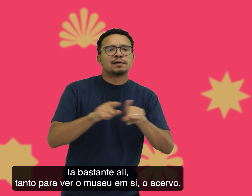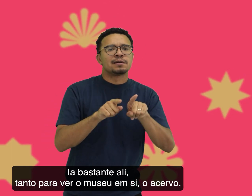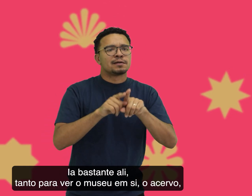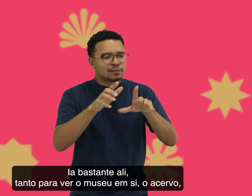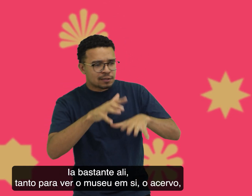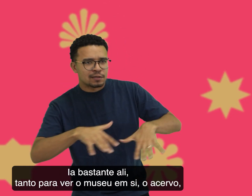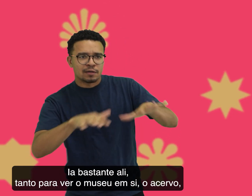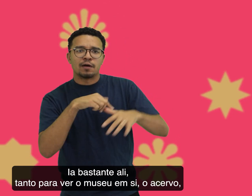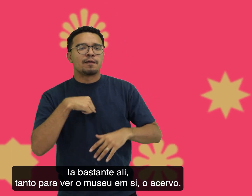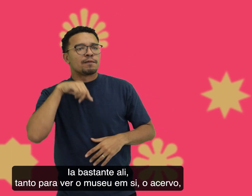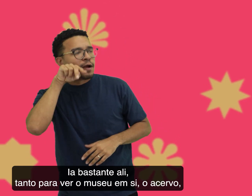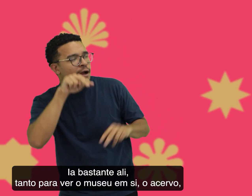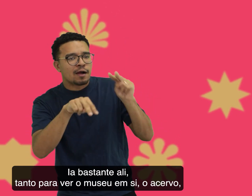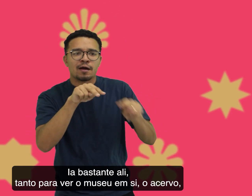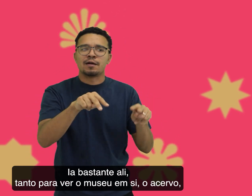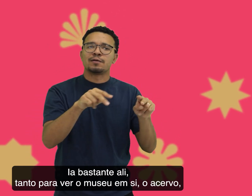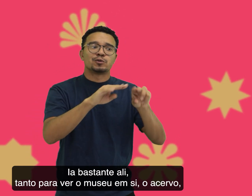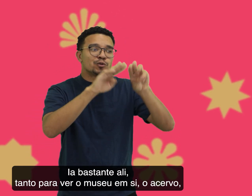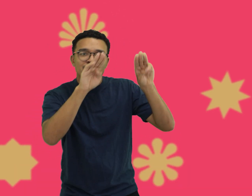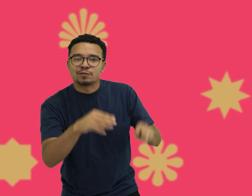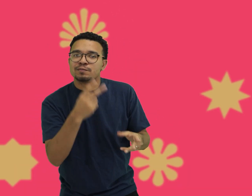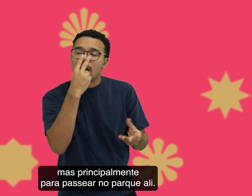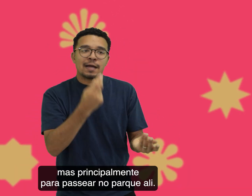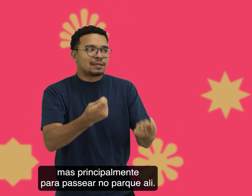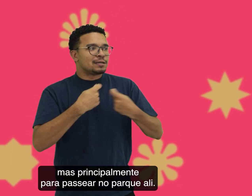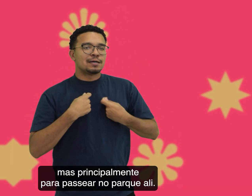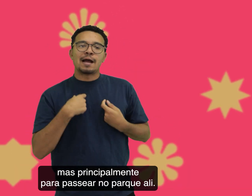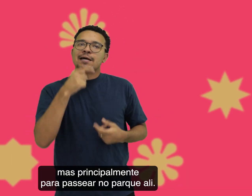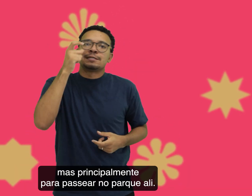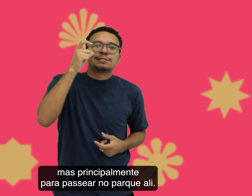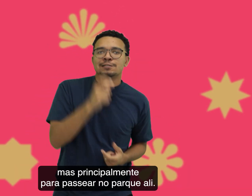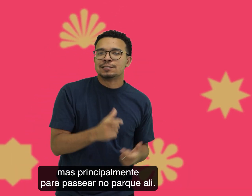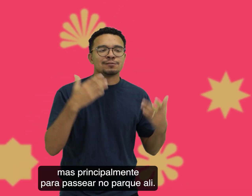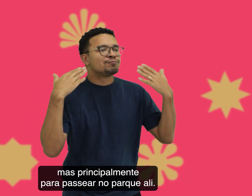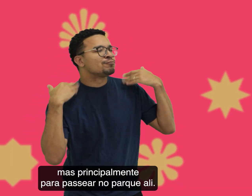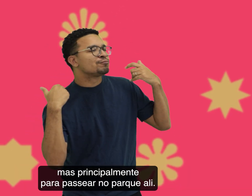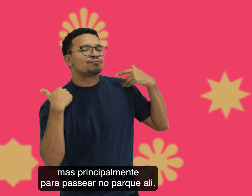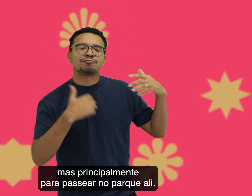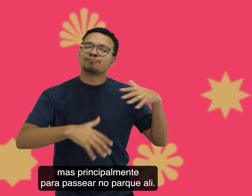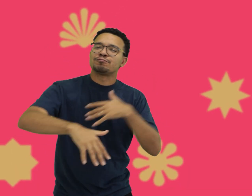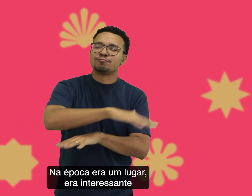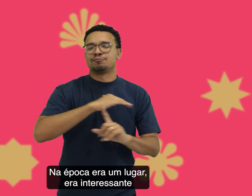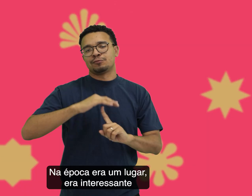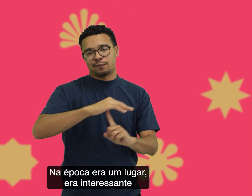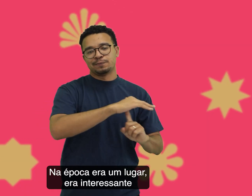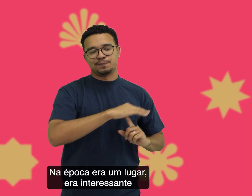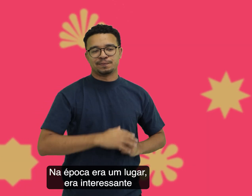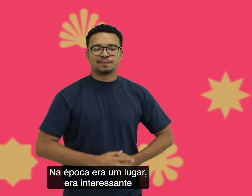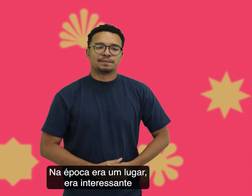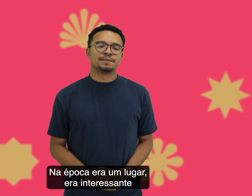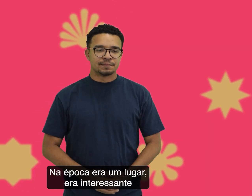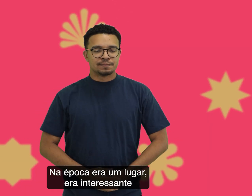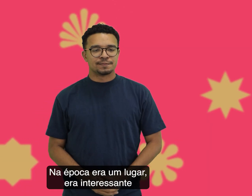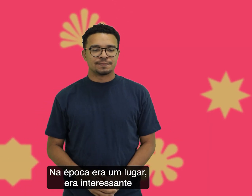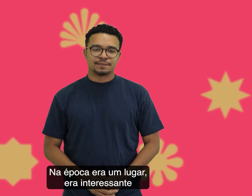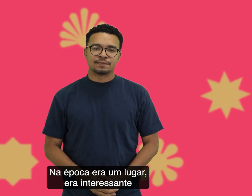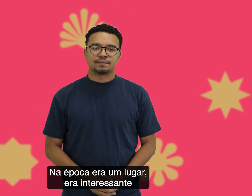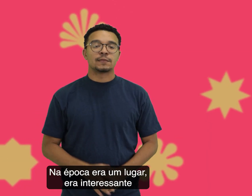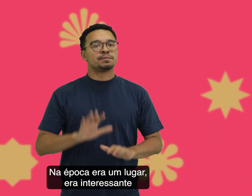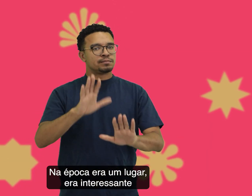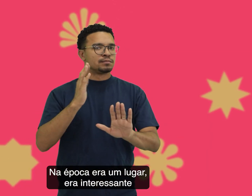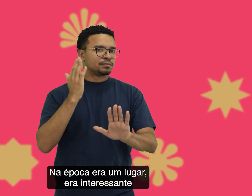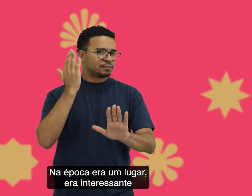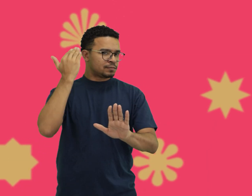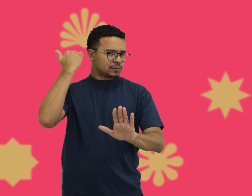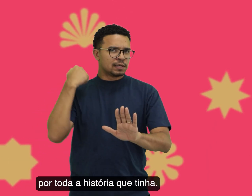também ia bastante ali, tanto para ver o museu em si, né, o acervo, mas principalmente para passear no parque ali. Na época era um